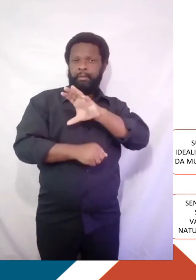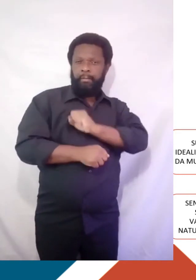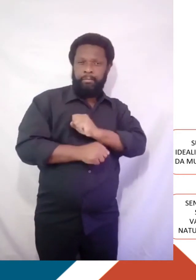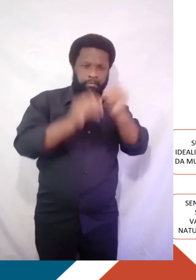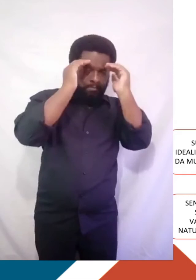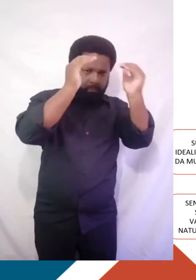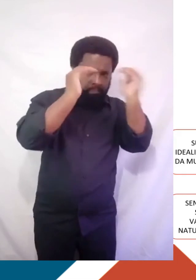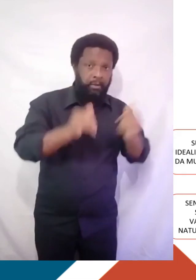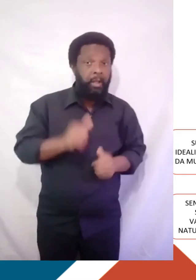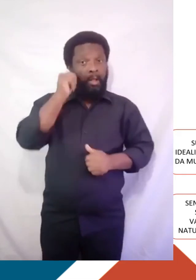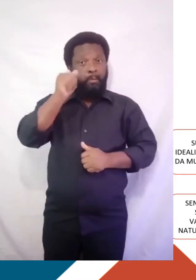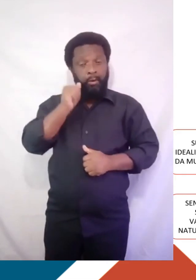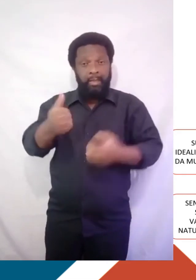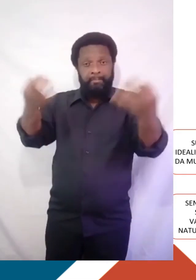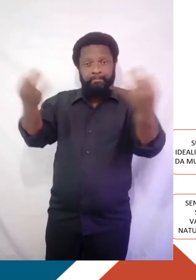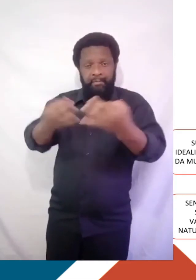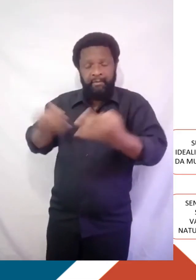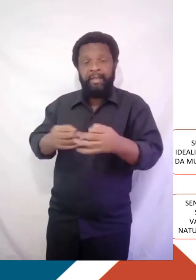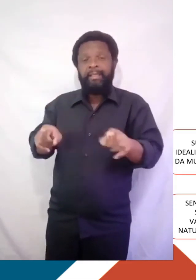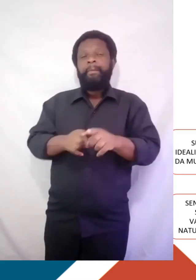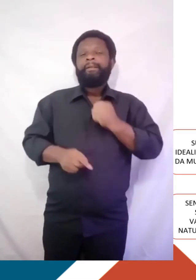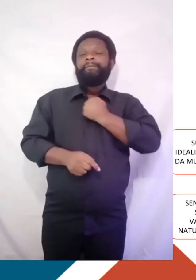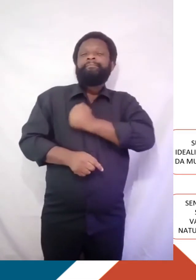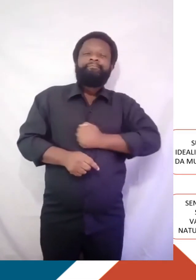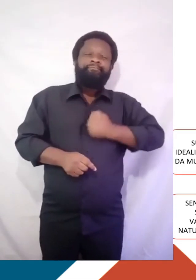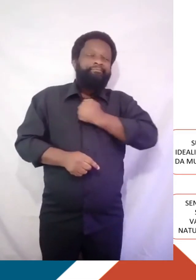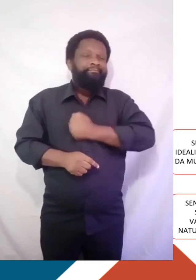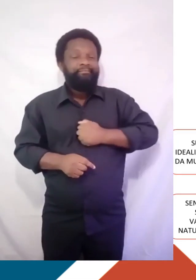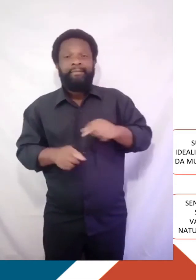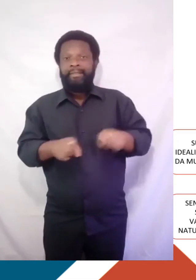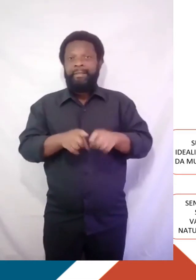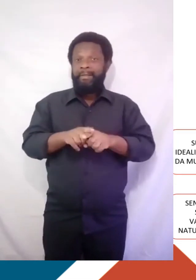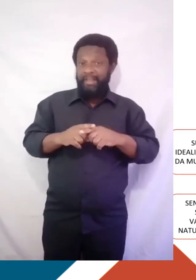amor, além do sentimentalismo, do saudosismo e da